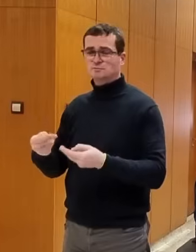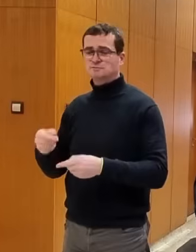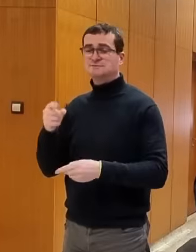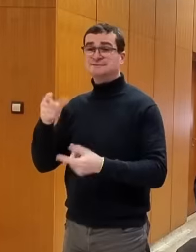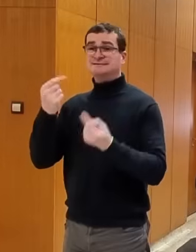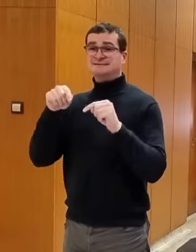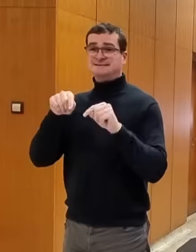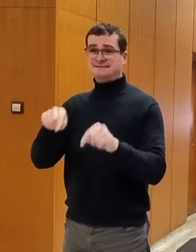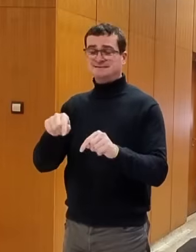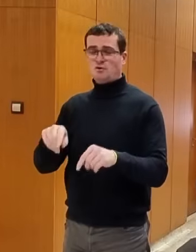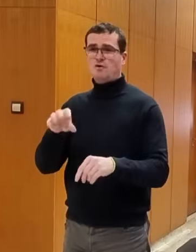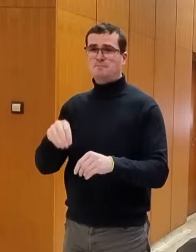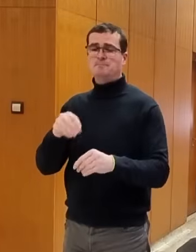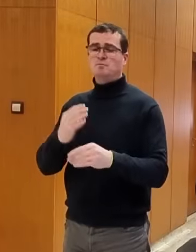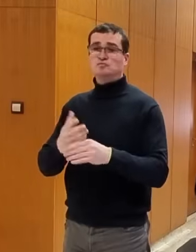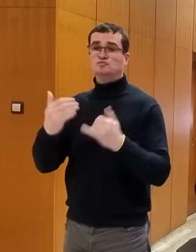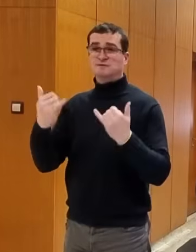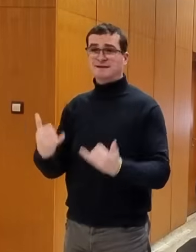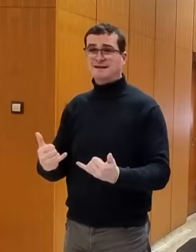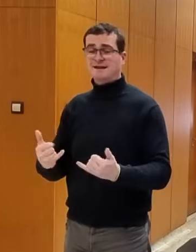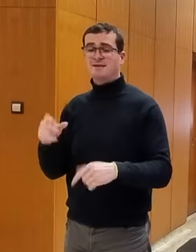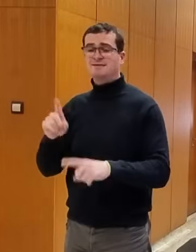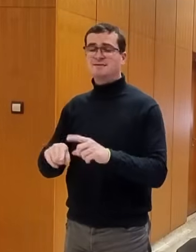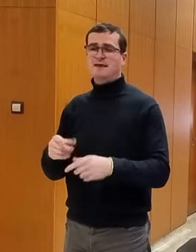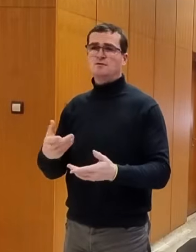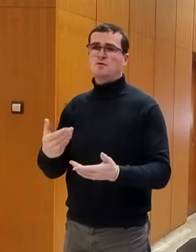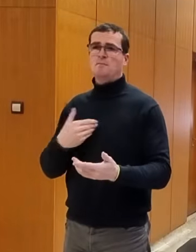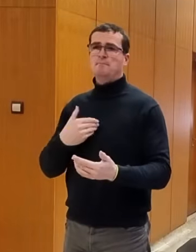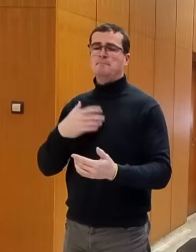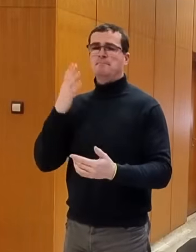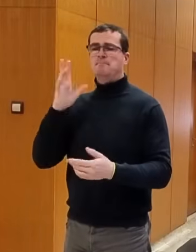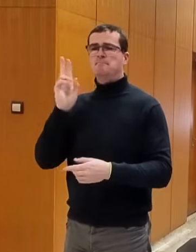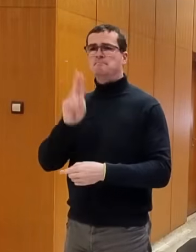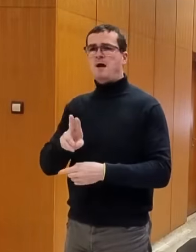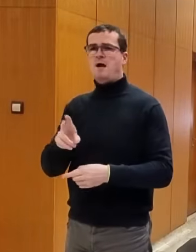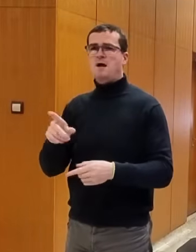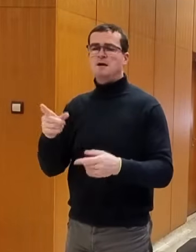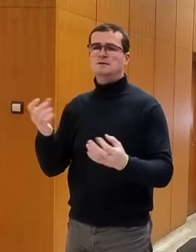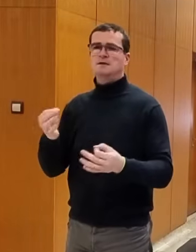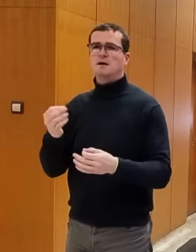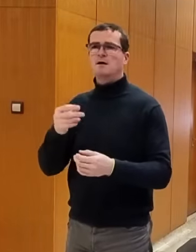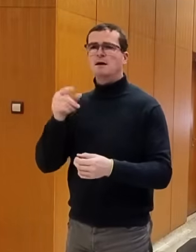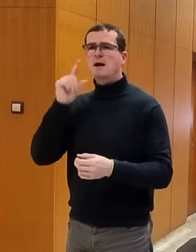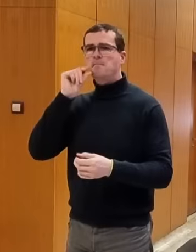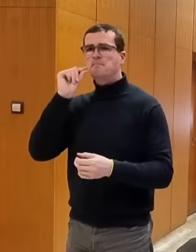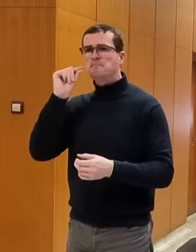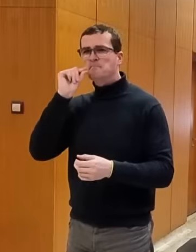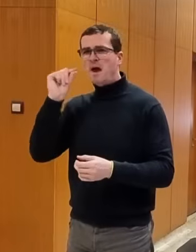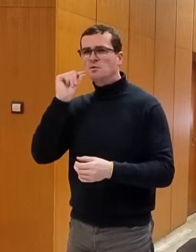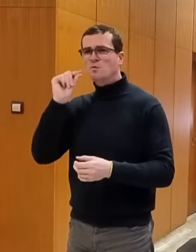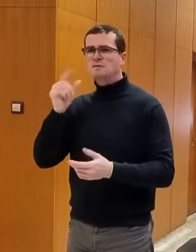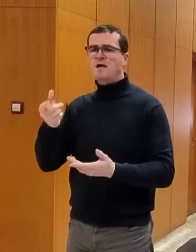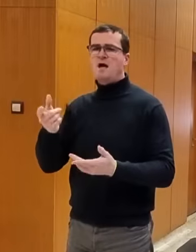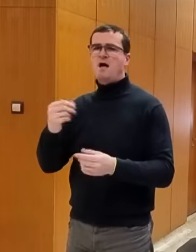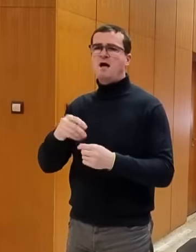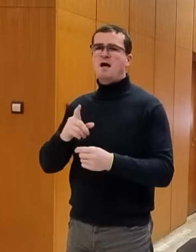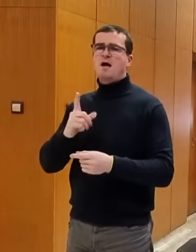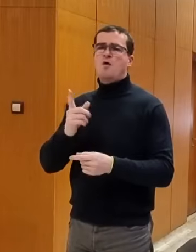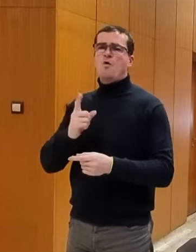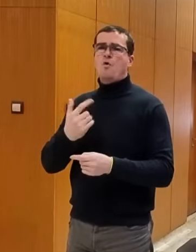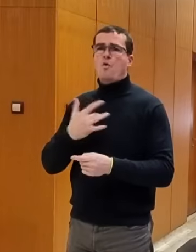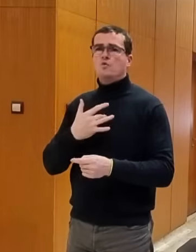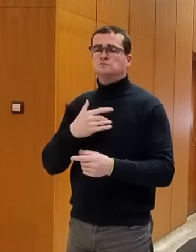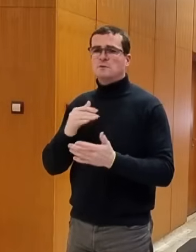Čiže a z toho vyplynulo aj vlastne to, že už dnes, keď niekto bude mať nejakú marihuanu aj vo väčšom množstve pre osobnú